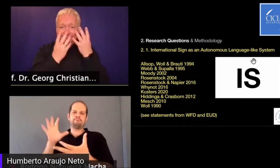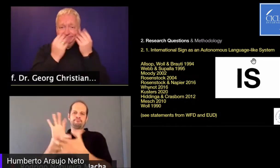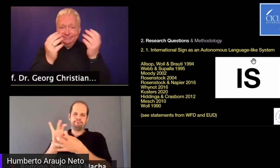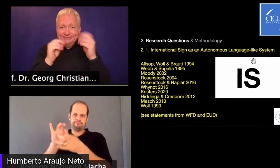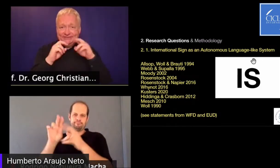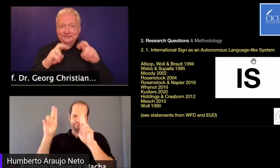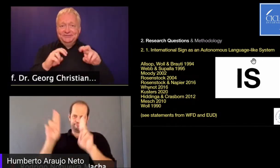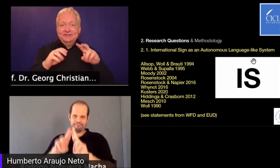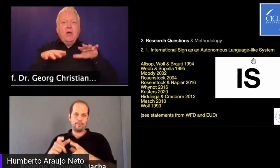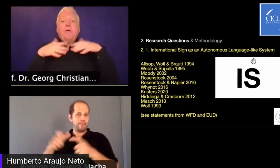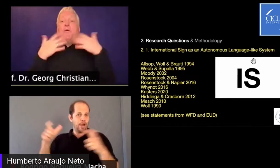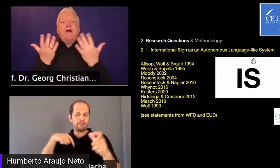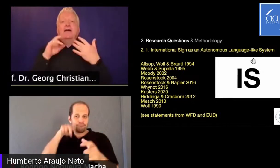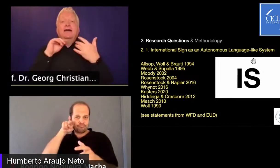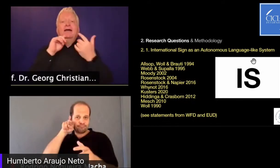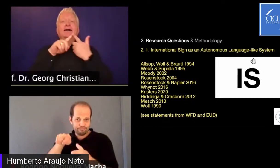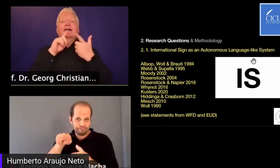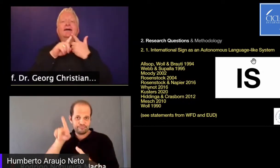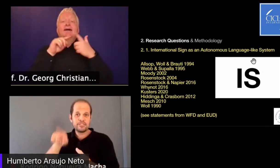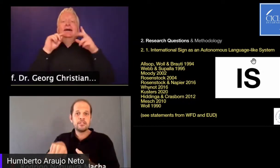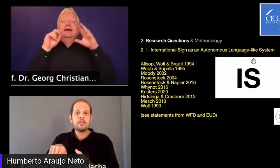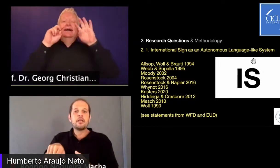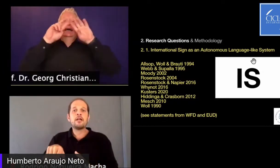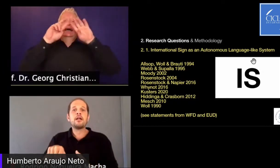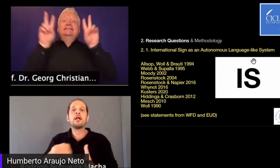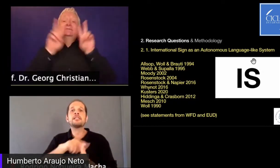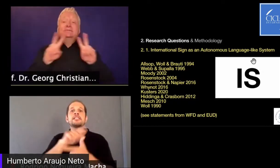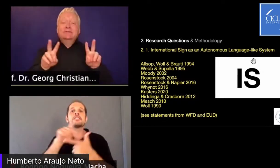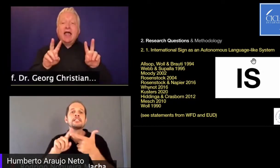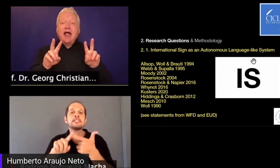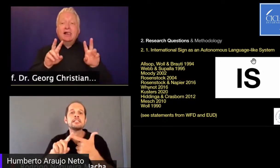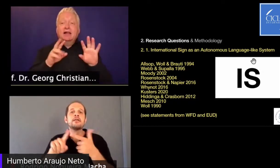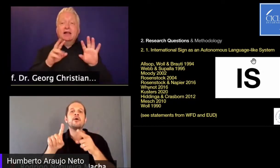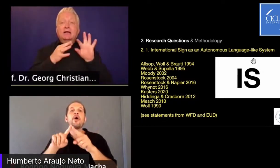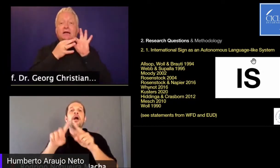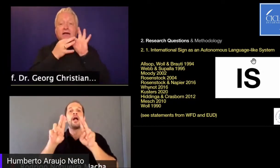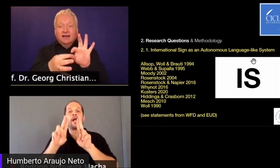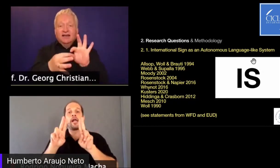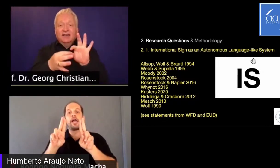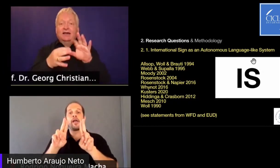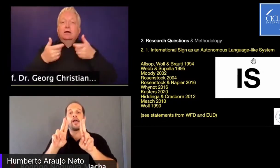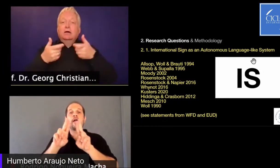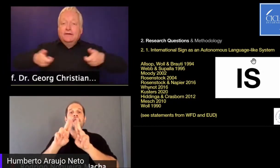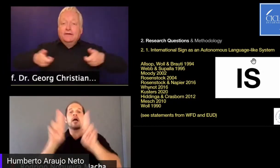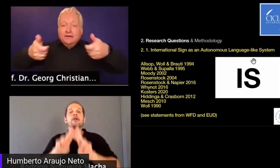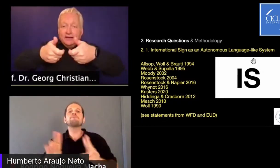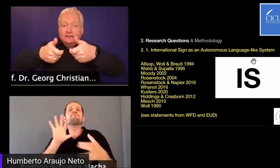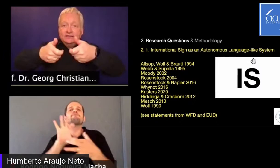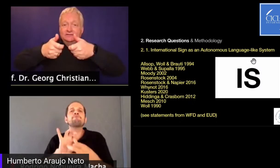A maioria deles trabalha principalmente com questões relacionadas à tradução,